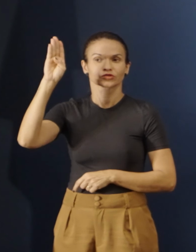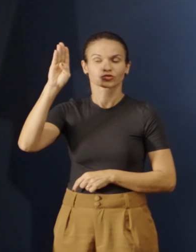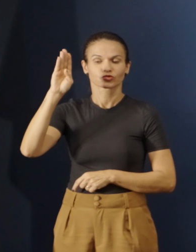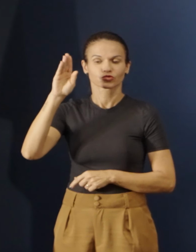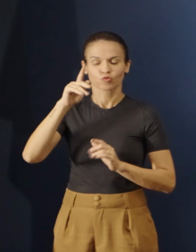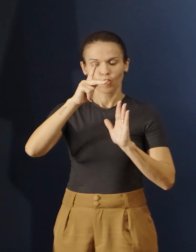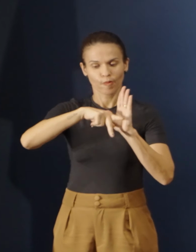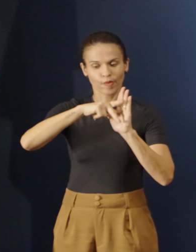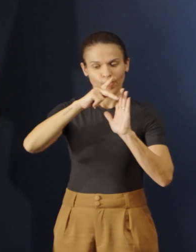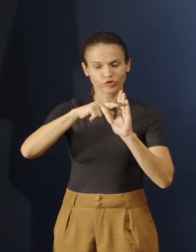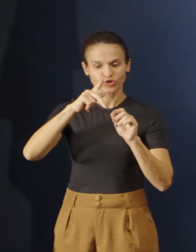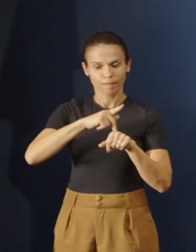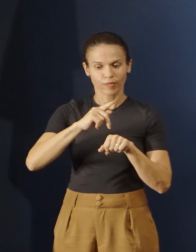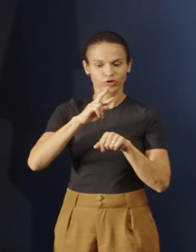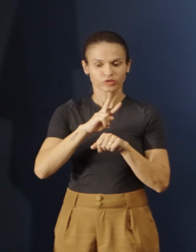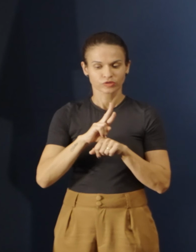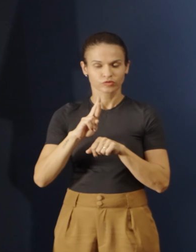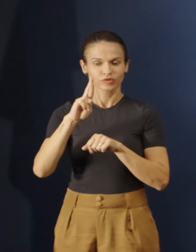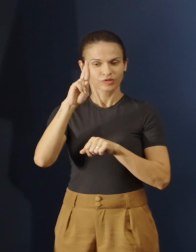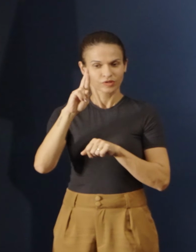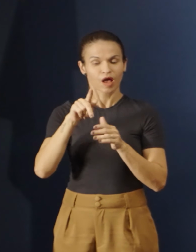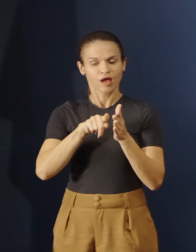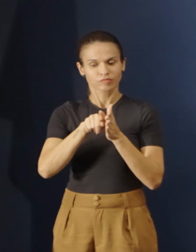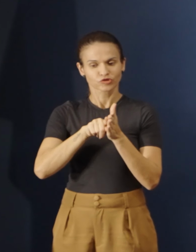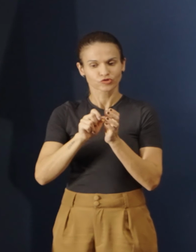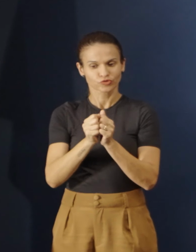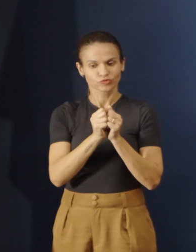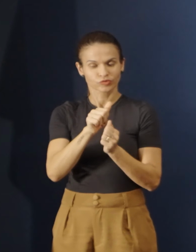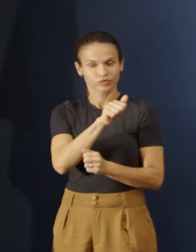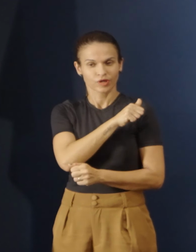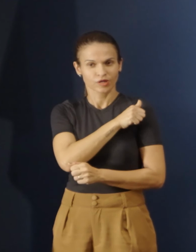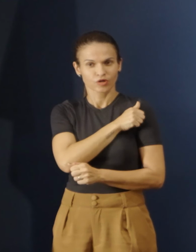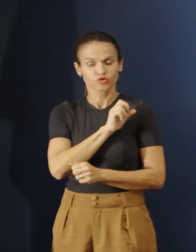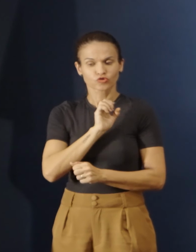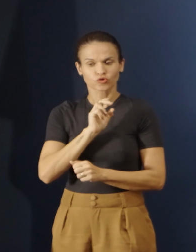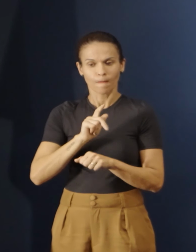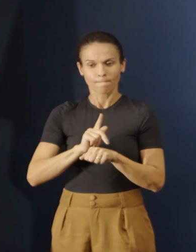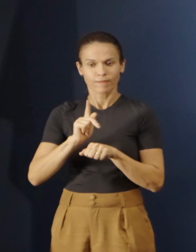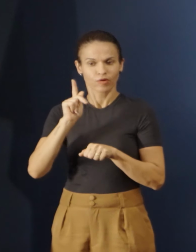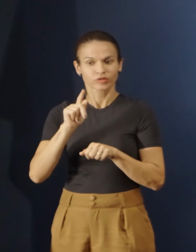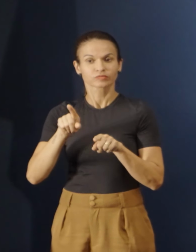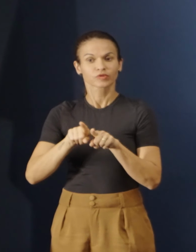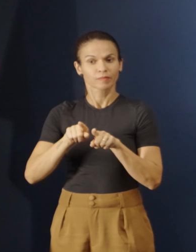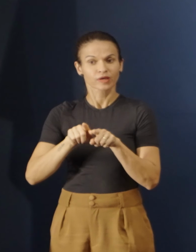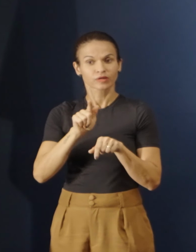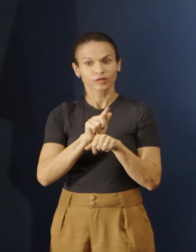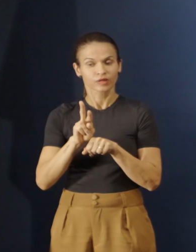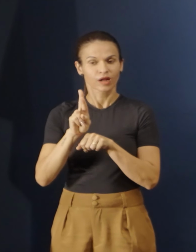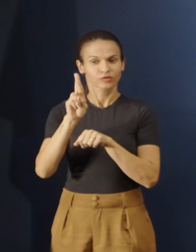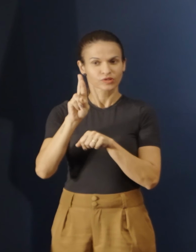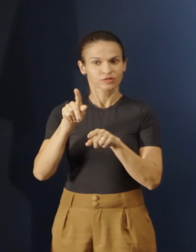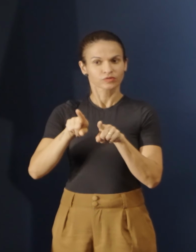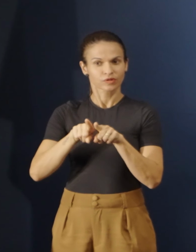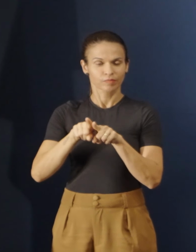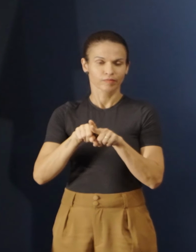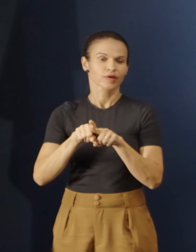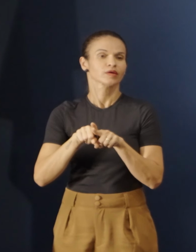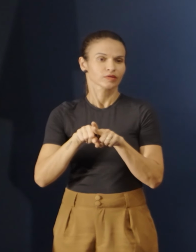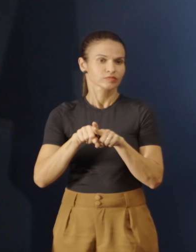de pós-graduação, as pesquisas nossas com os nossos alunos, não só da pós, como os alunos da graduação também, que estão um